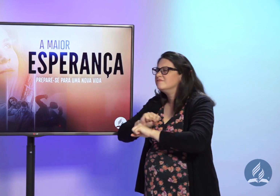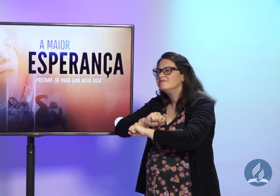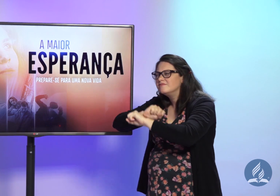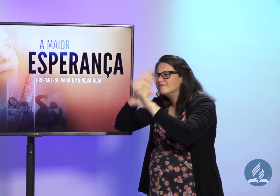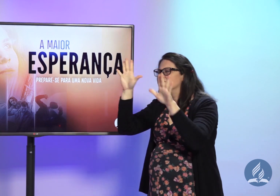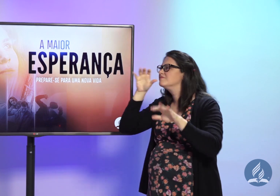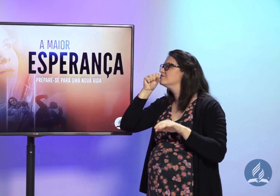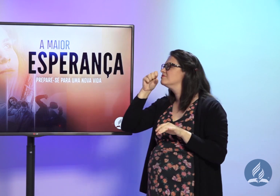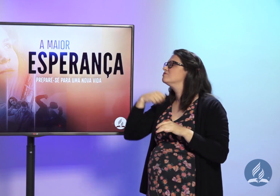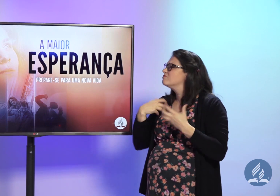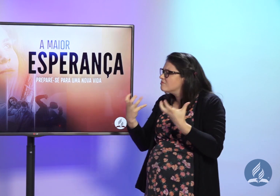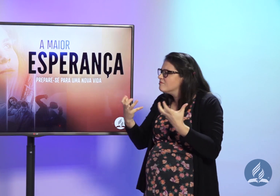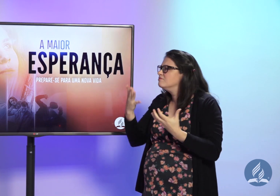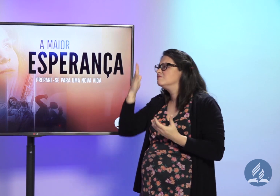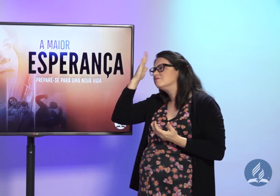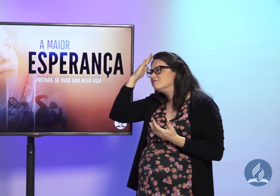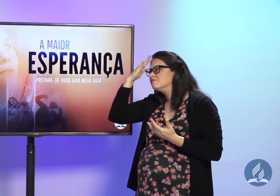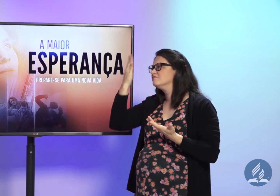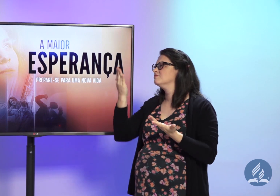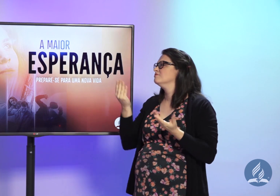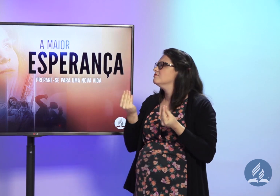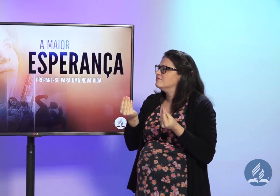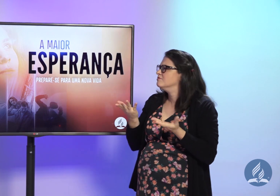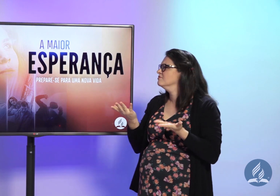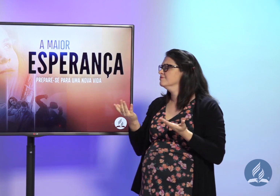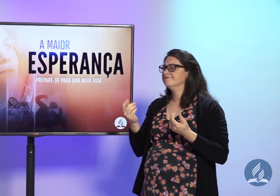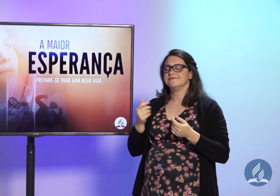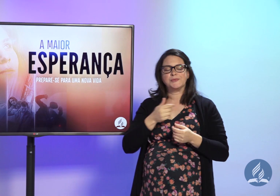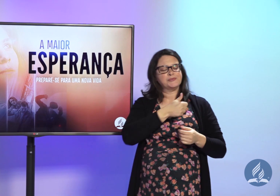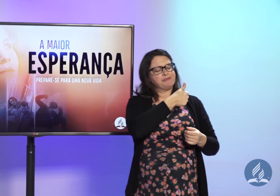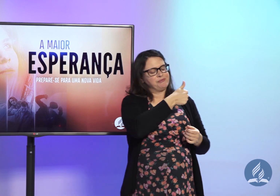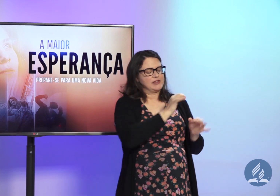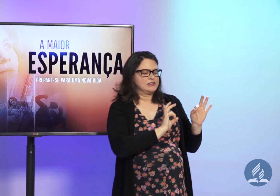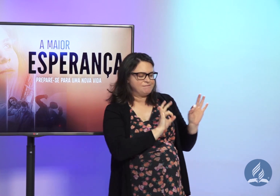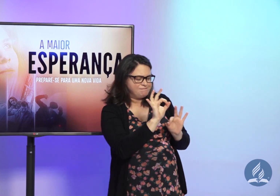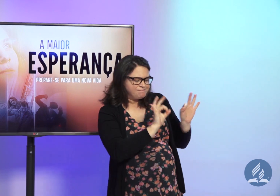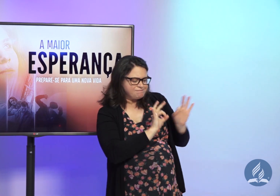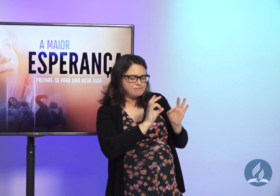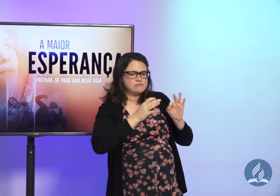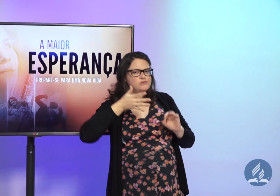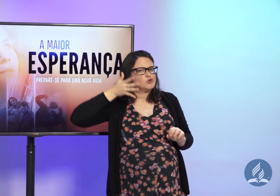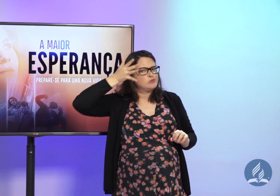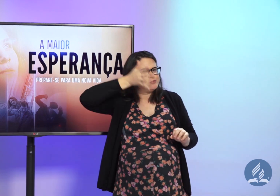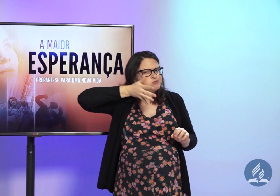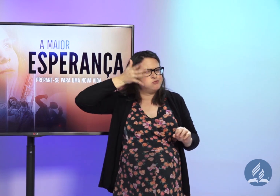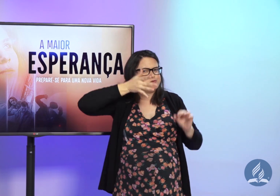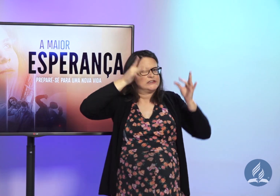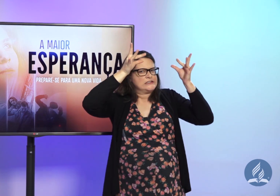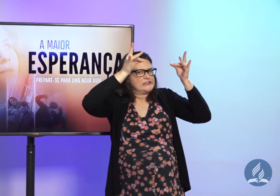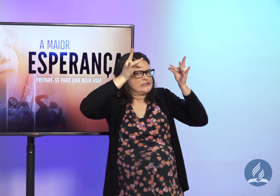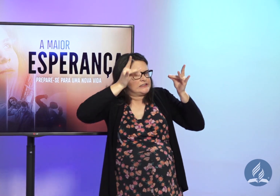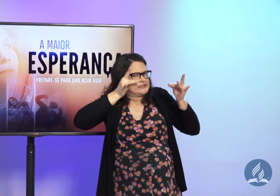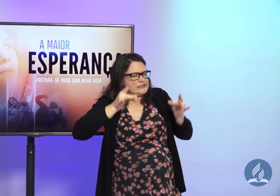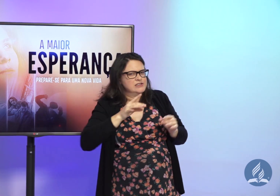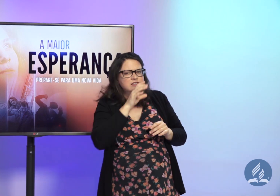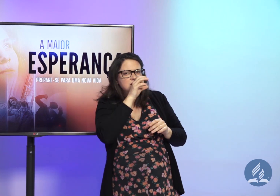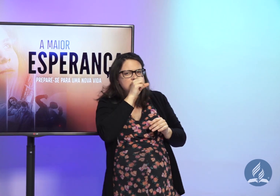para ele explicar claramente, de forma detalhada, sobre esses assuntos. Foi quando ele teve a oportunidade de ter